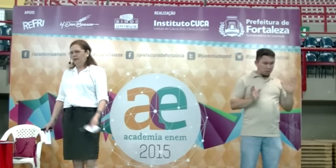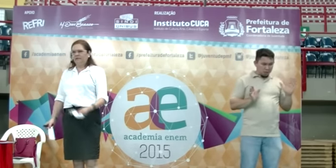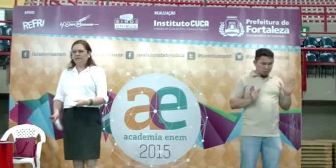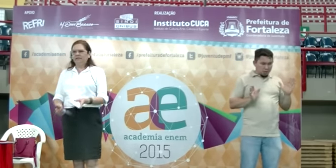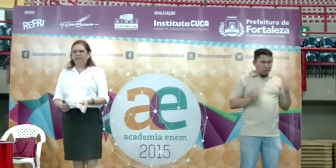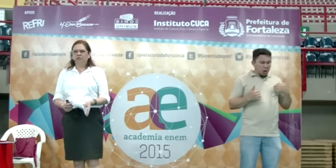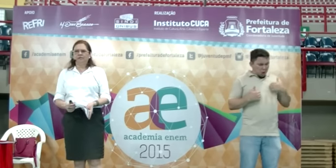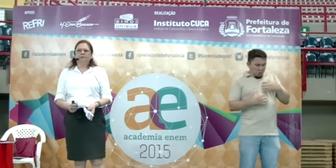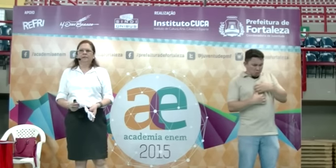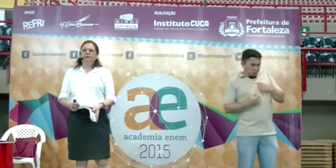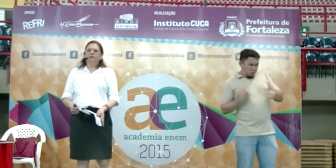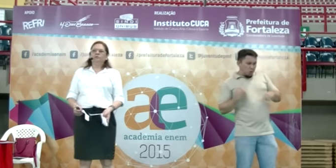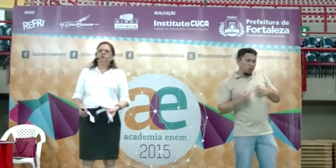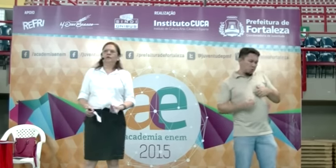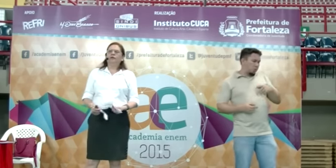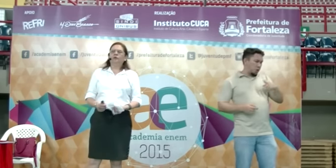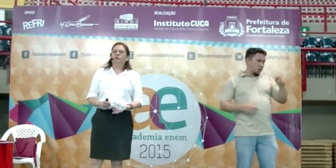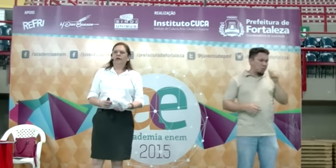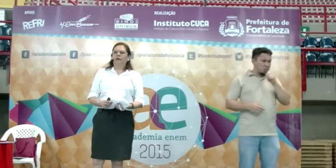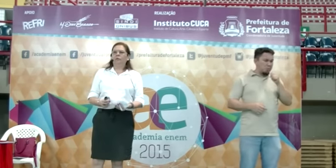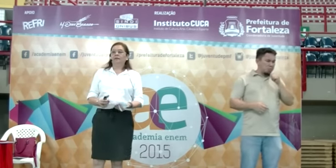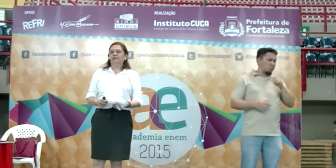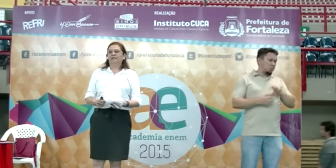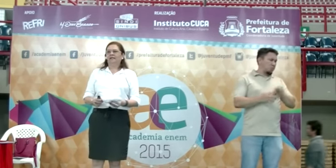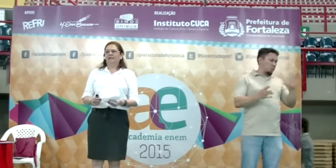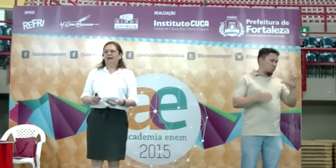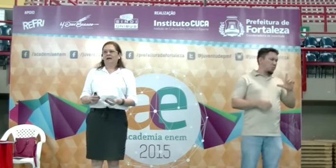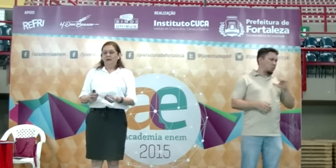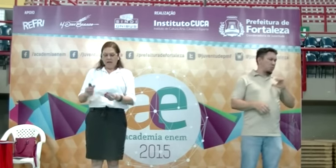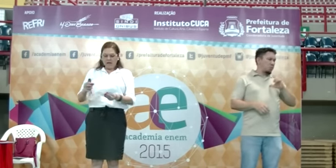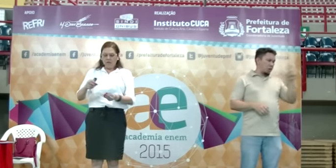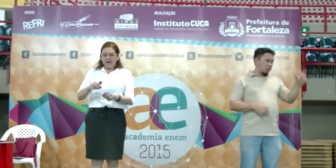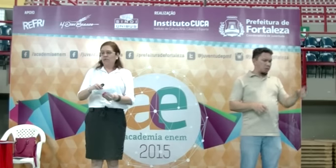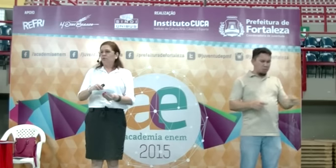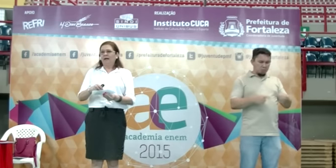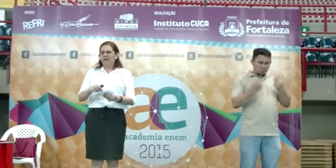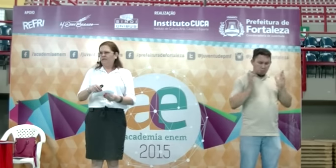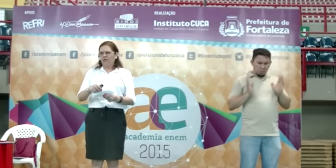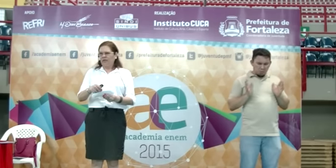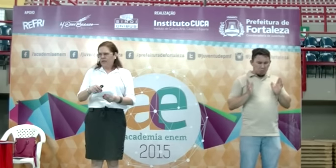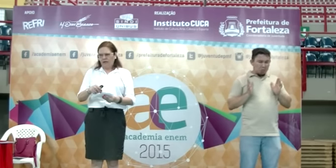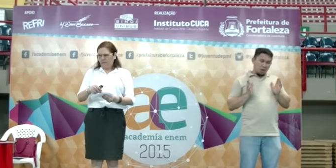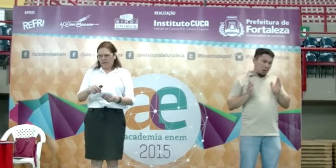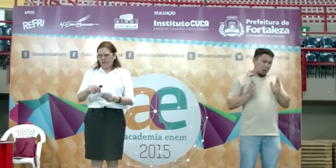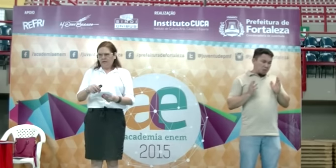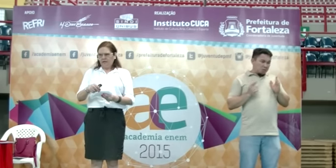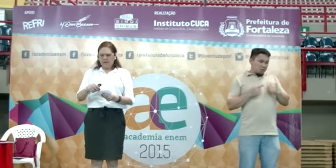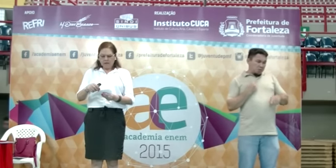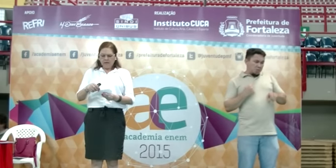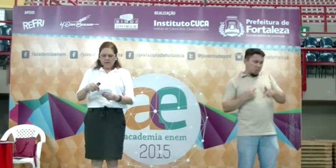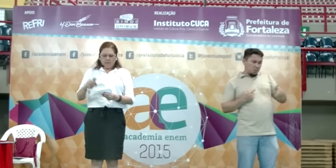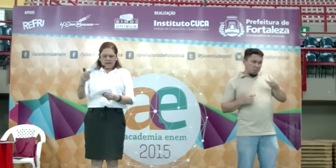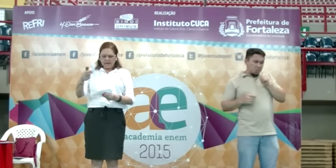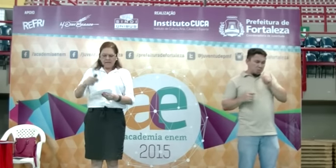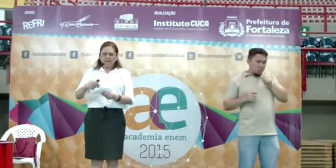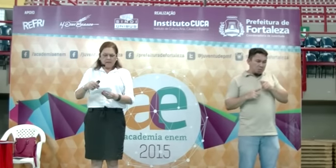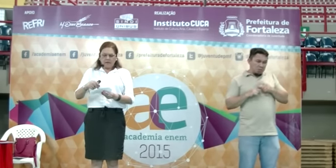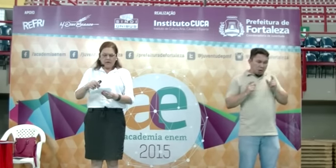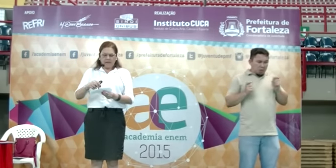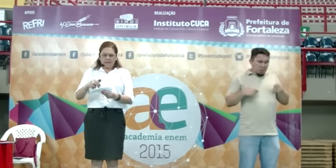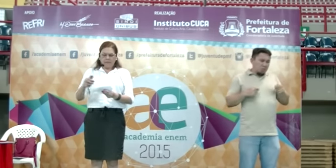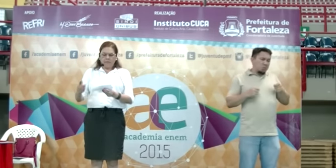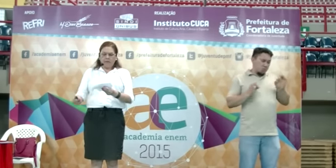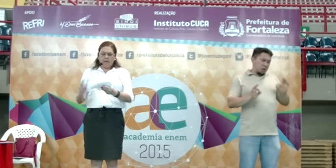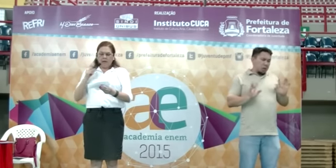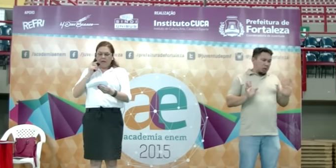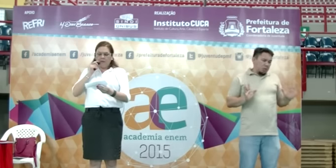está errado. A palavra está certíssima, está no dicionário do Aurélio, presidenta. Eu acho cafonérrima, tá? Mas